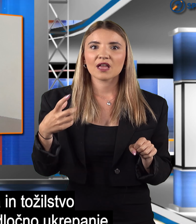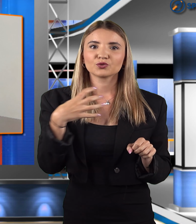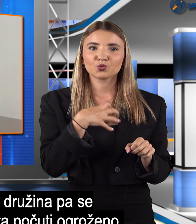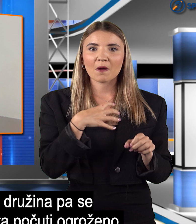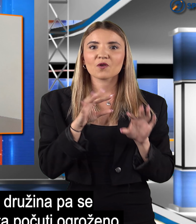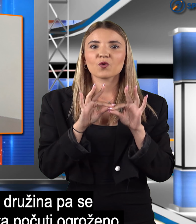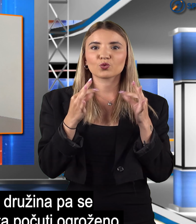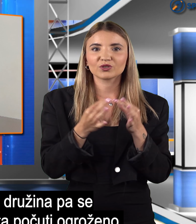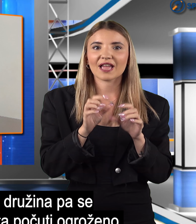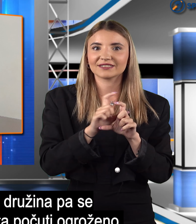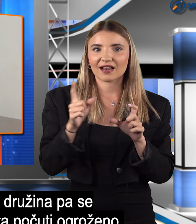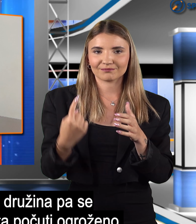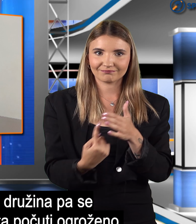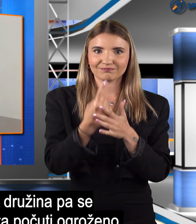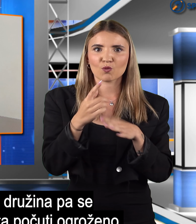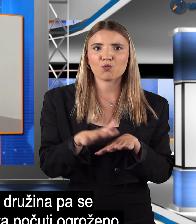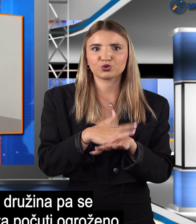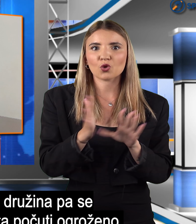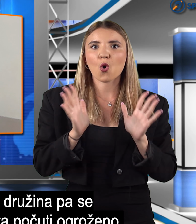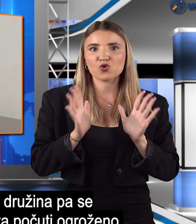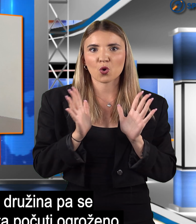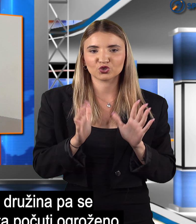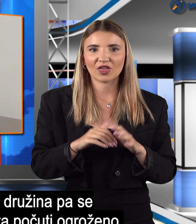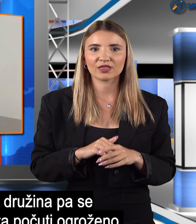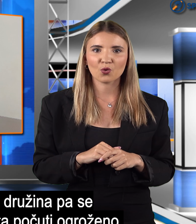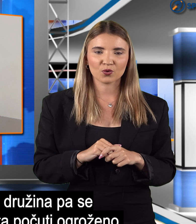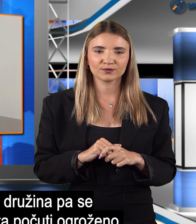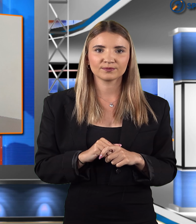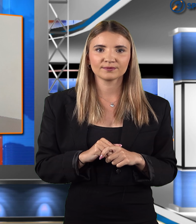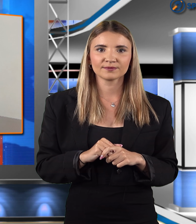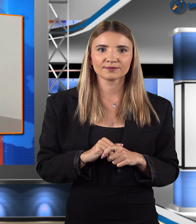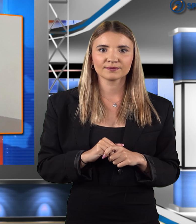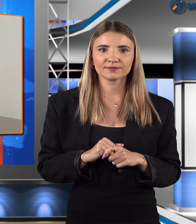županova družina pa se zaradi incidenta počuti ogroženo.